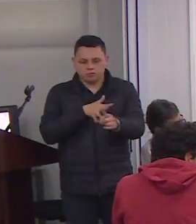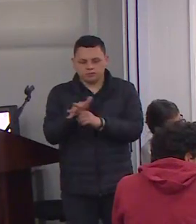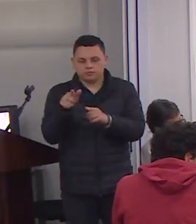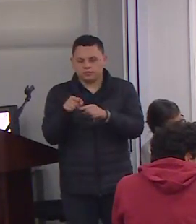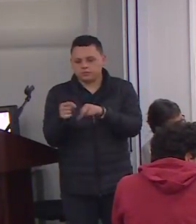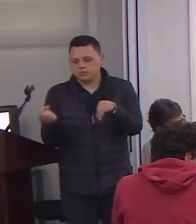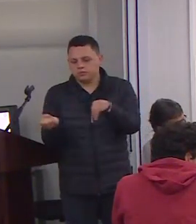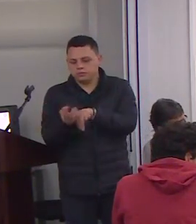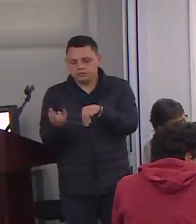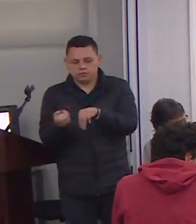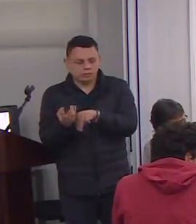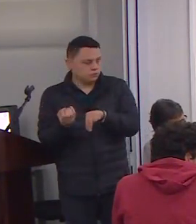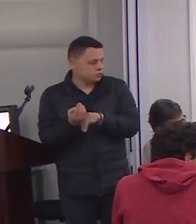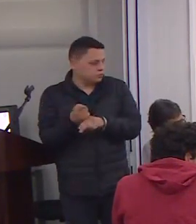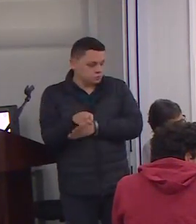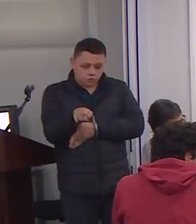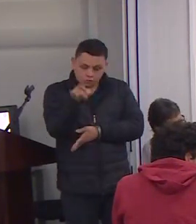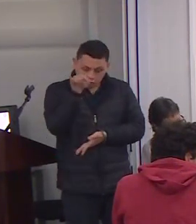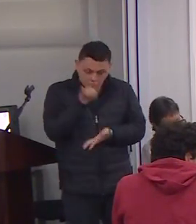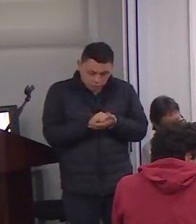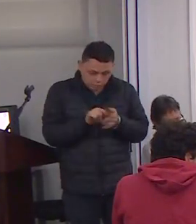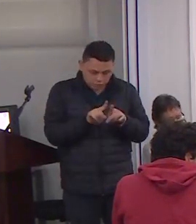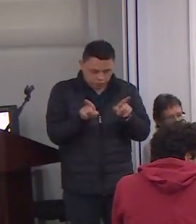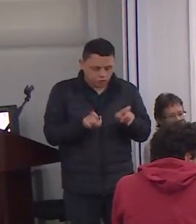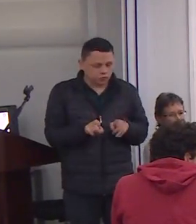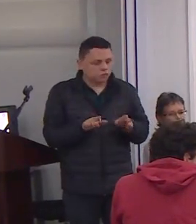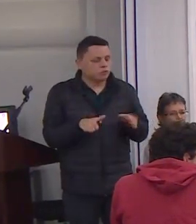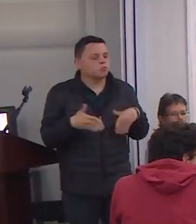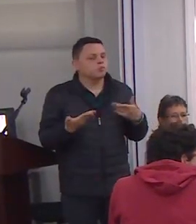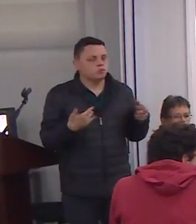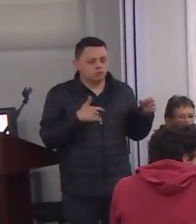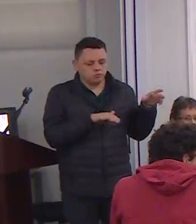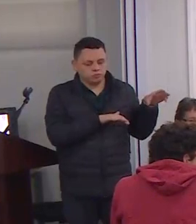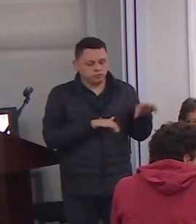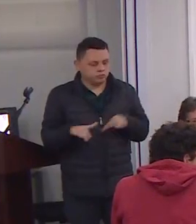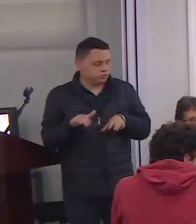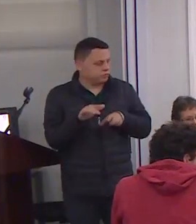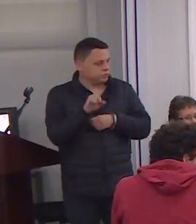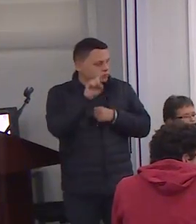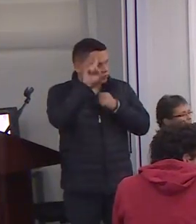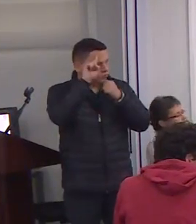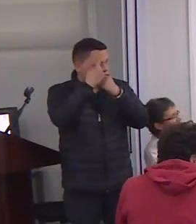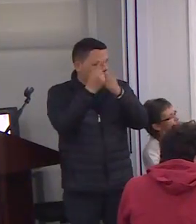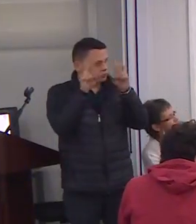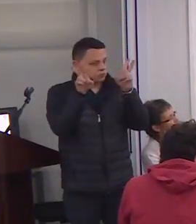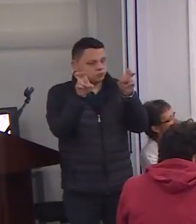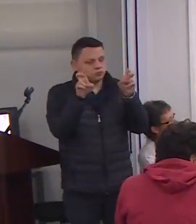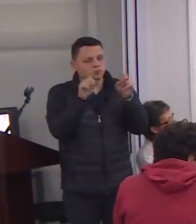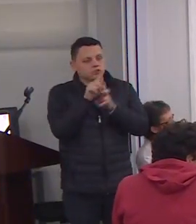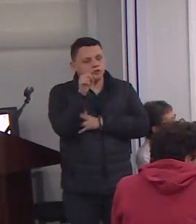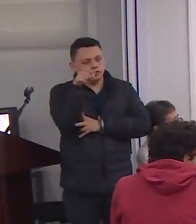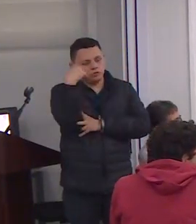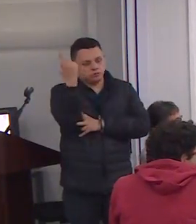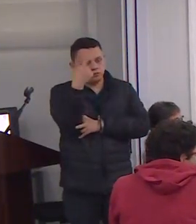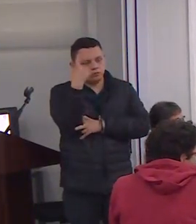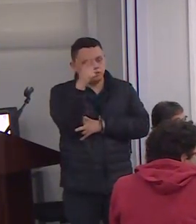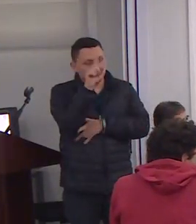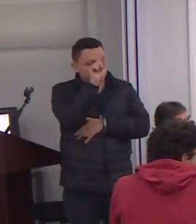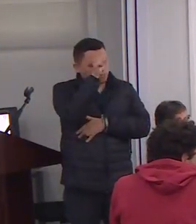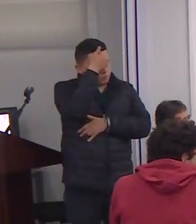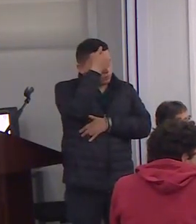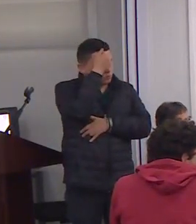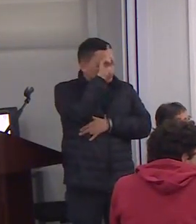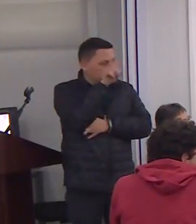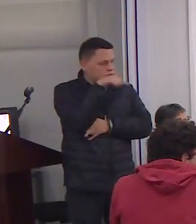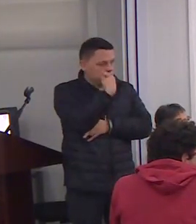y docentes y en la misma dice cómo actuar frente al principio comillas lo general prima de lo